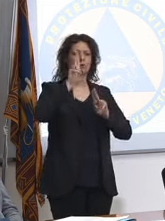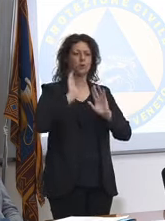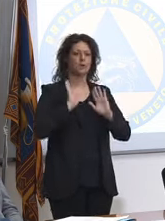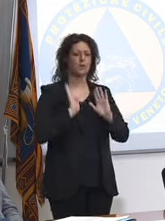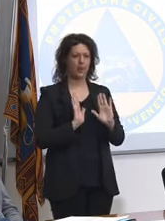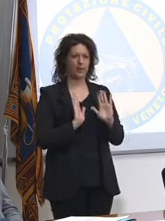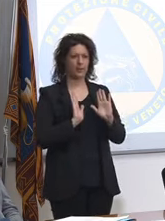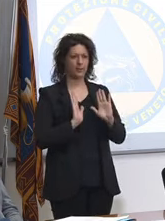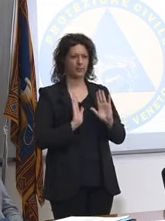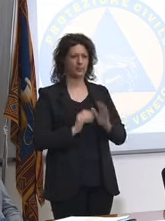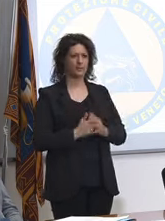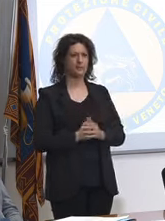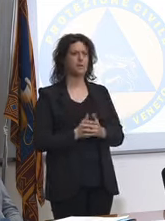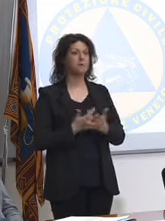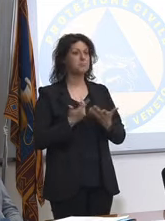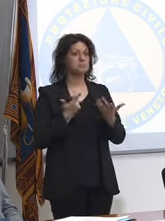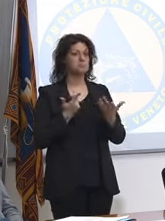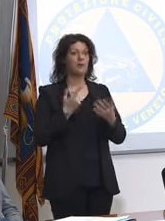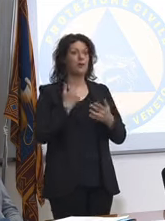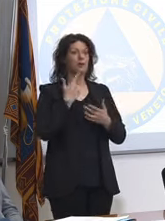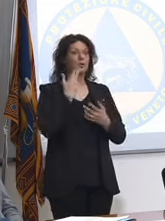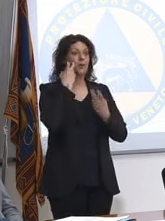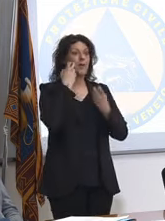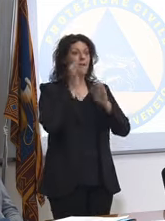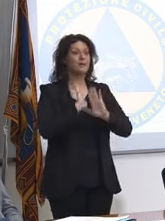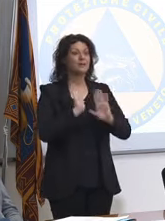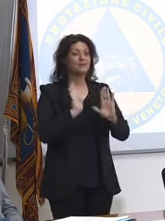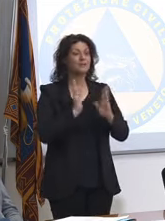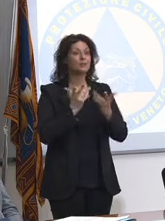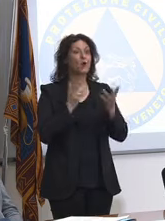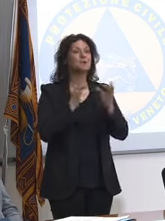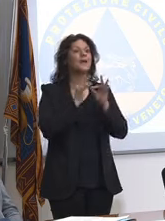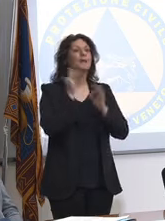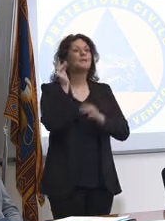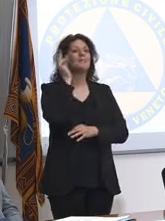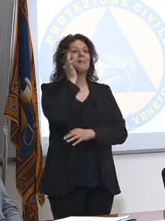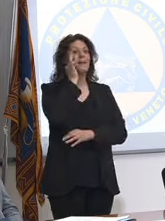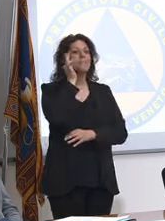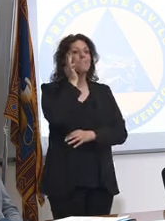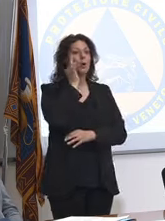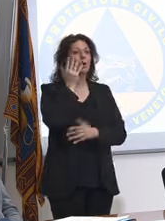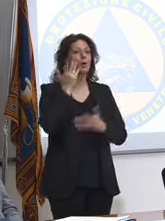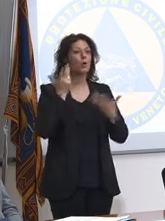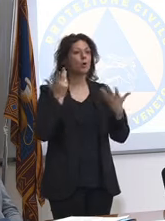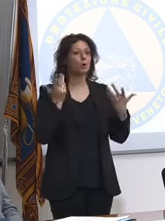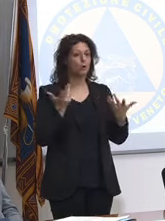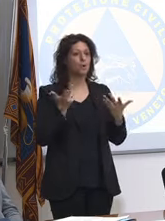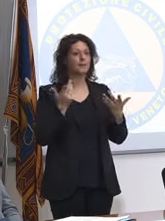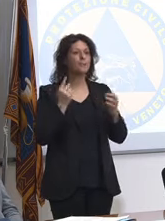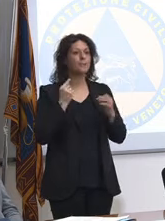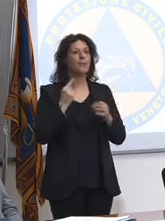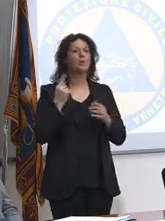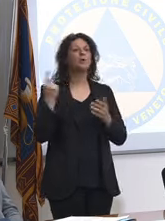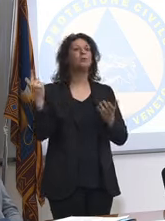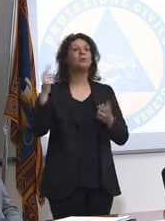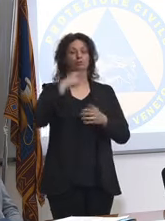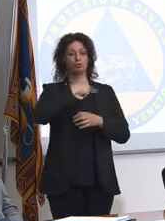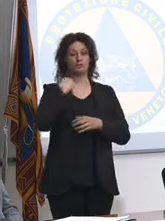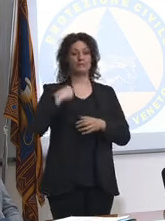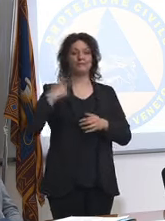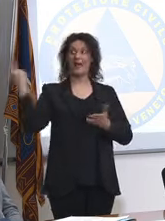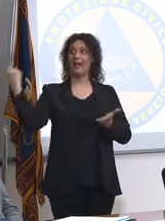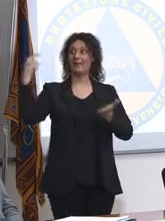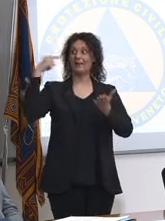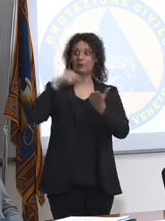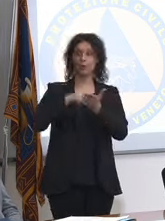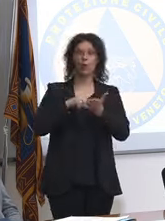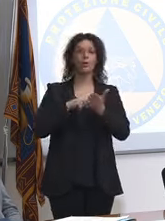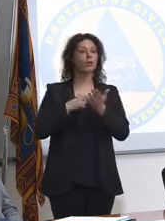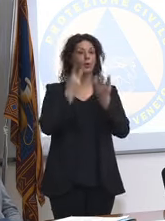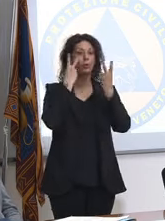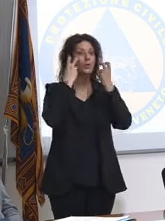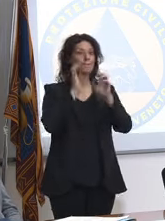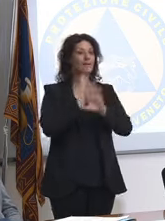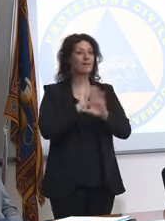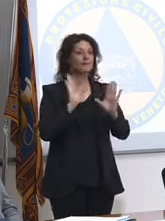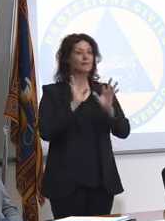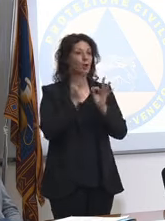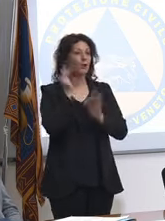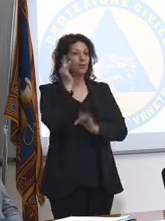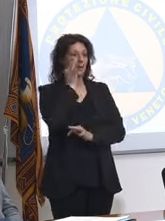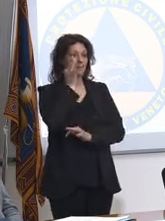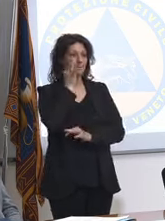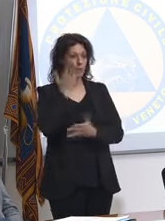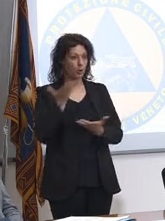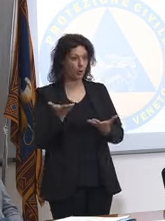prevedevano tamponi agli asintomatici che rientravano dalla Cina, che lui comunque